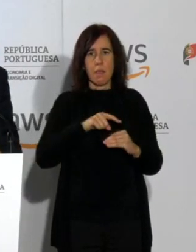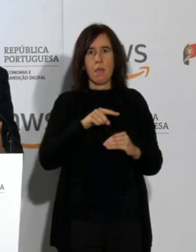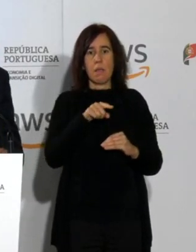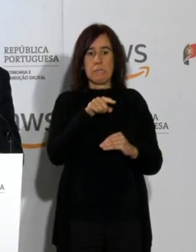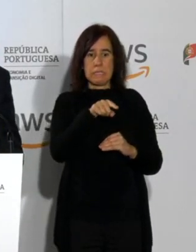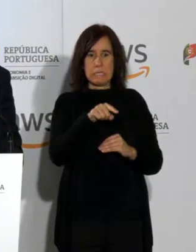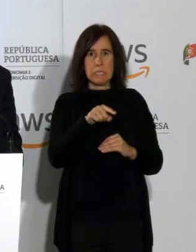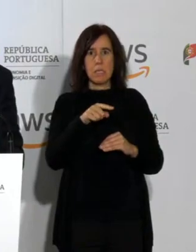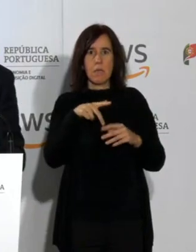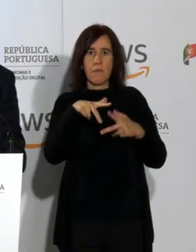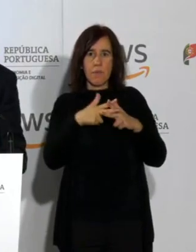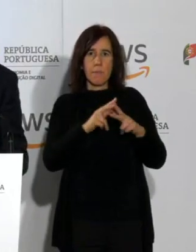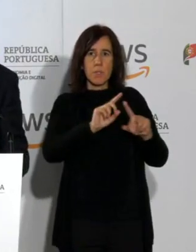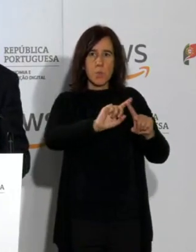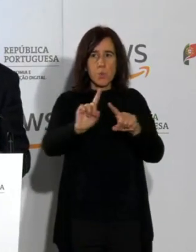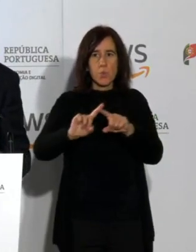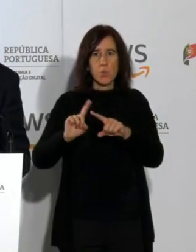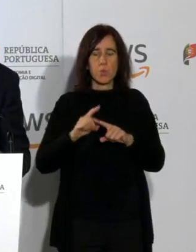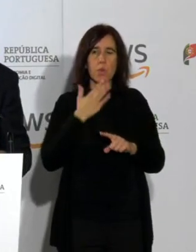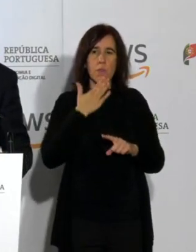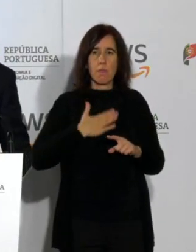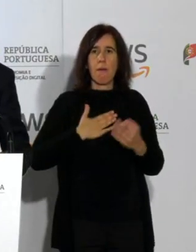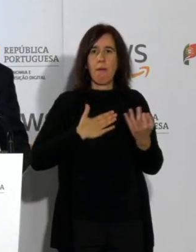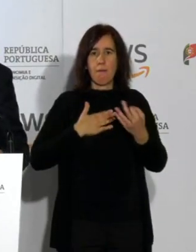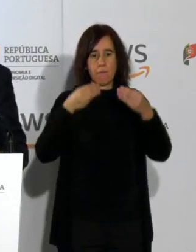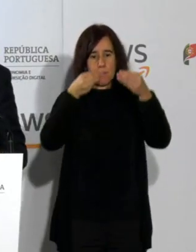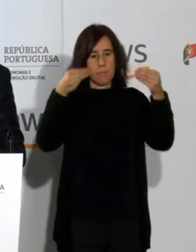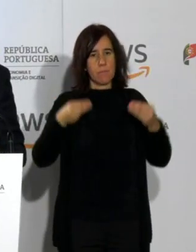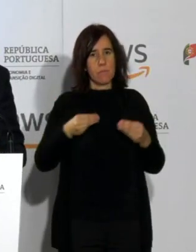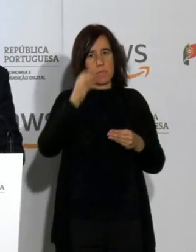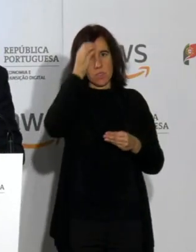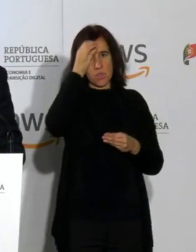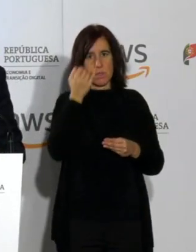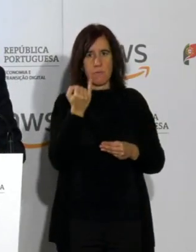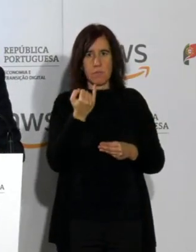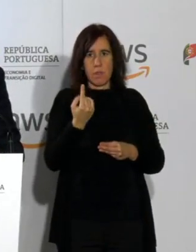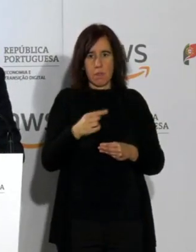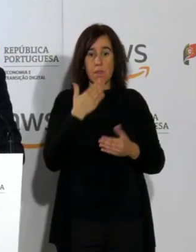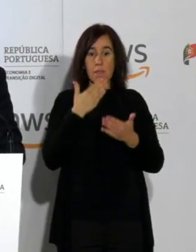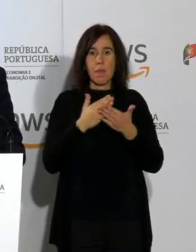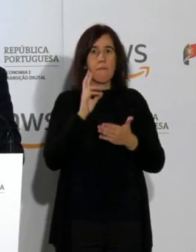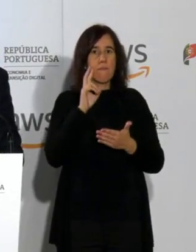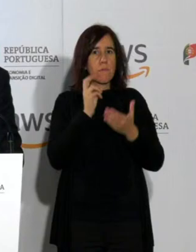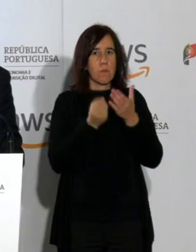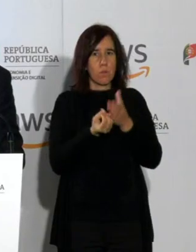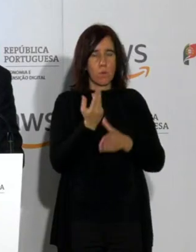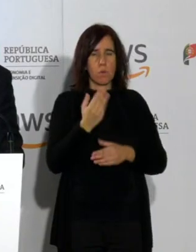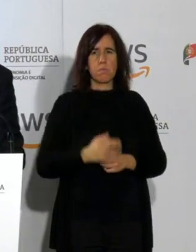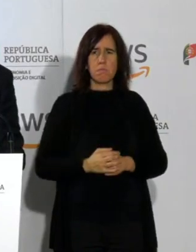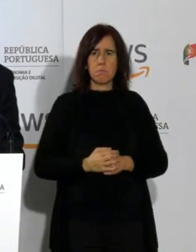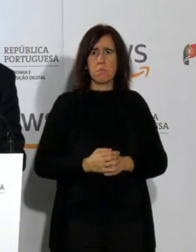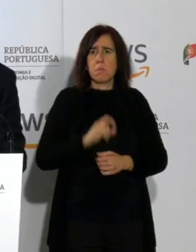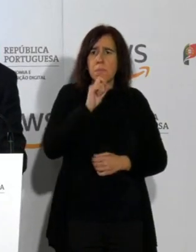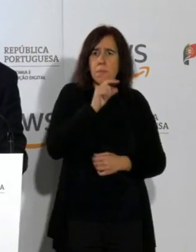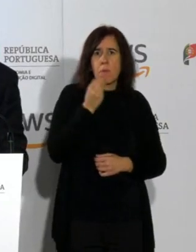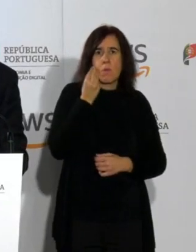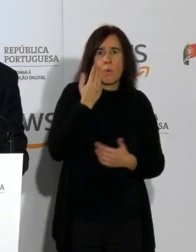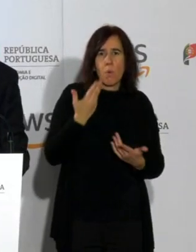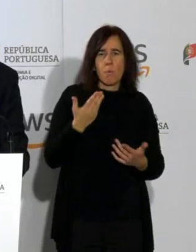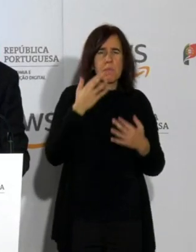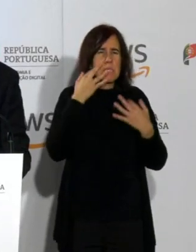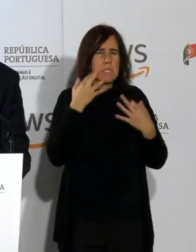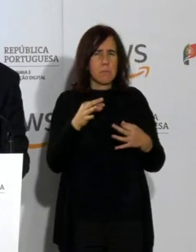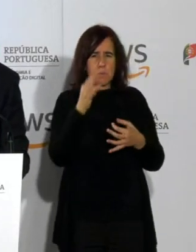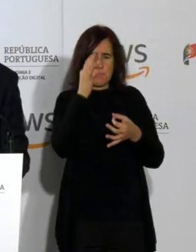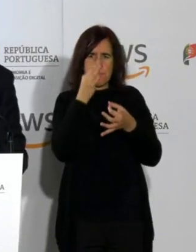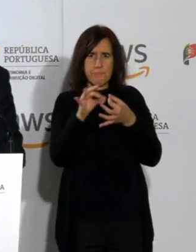para este tipo de ferramentas e plataformas que usam, de facto, a inteligência artificial para gerar valor. Podemos fazê-lo, de facto, através de dispositivos tão simples